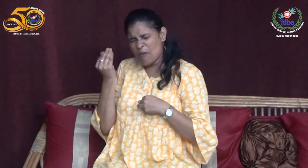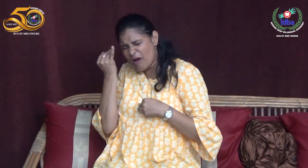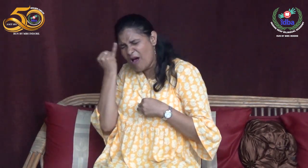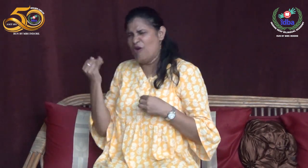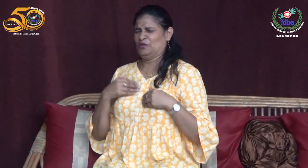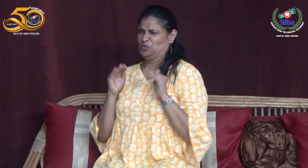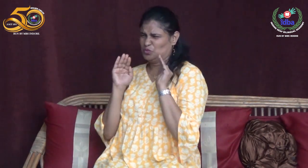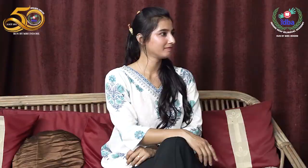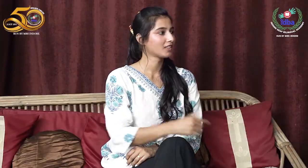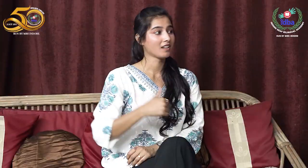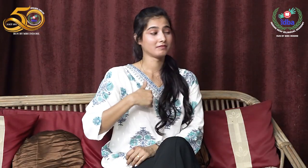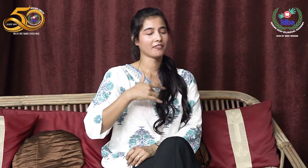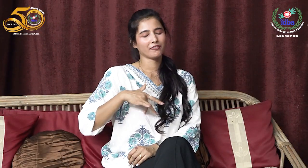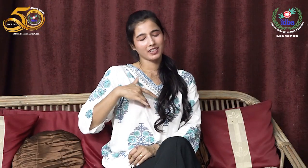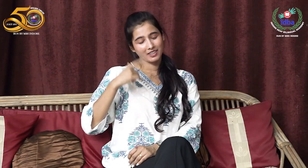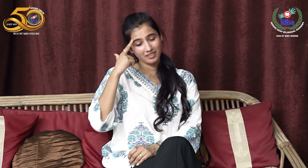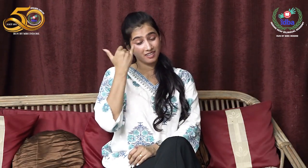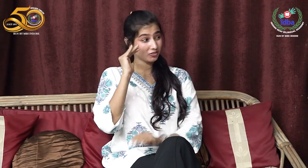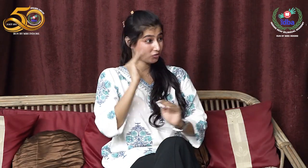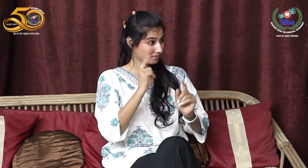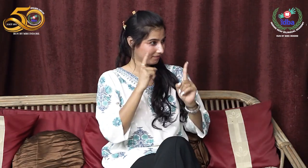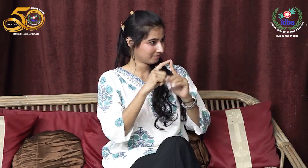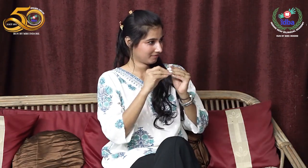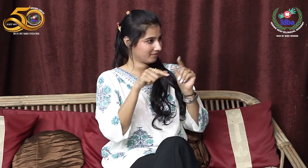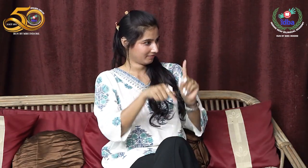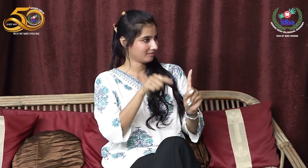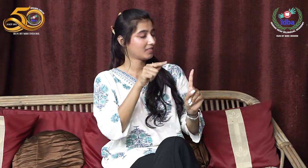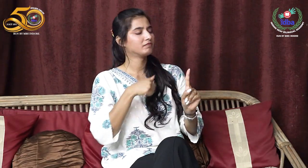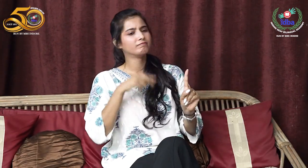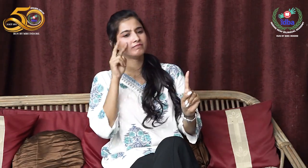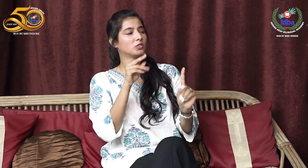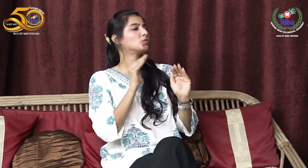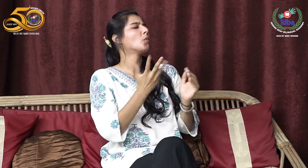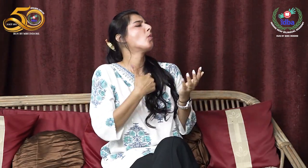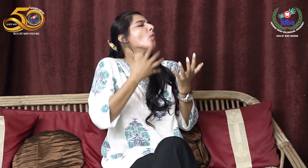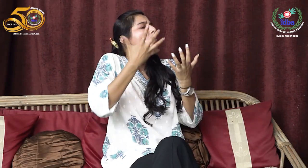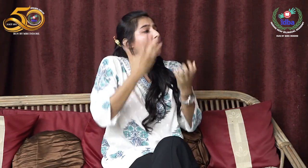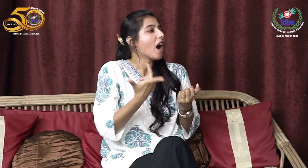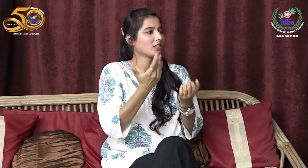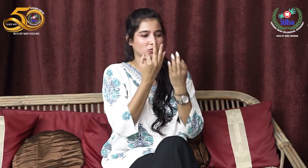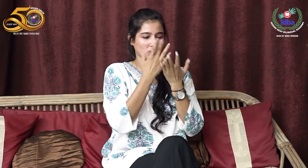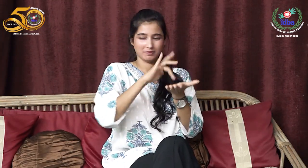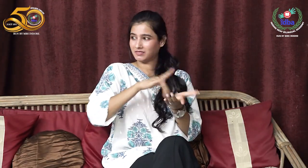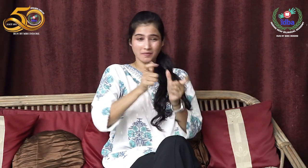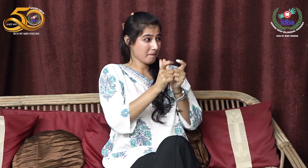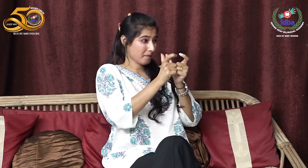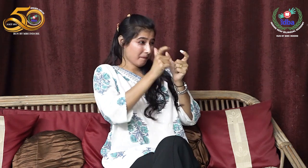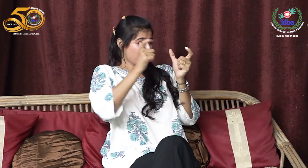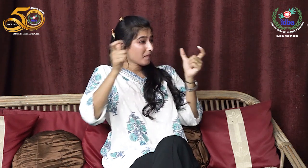थे तो आपको कम सपोर्ट मिला, मगर जब MBBS में आए तो आपको कैसा लगा? आपको सबने सपोर्ट किया, आपको साइन भी